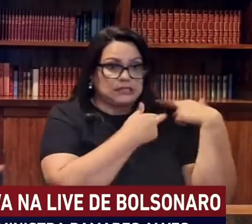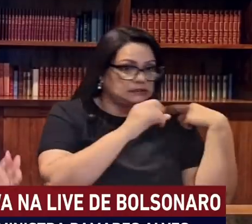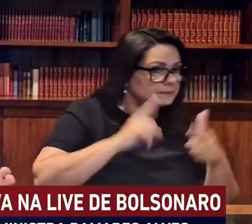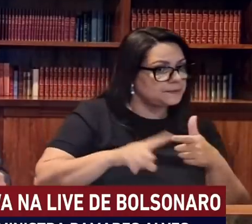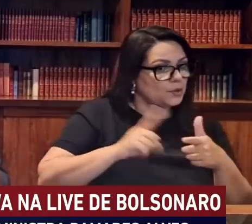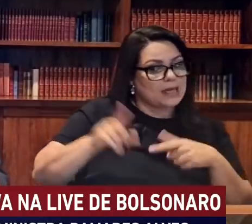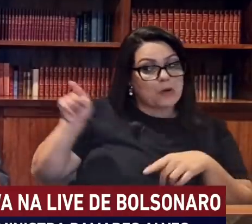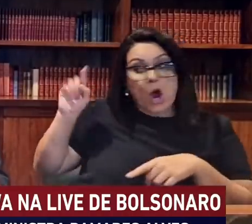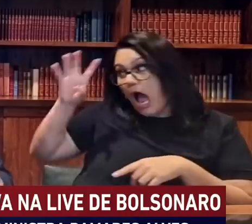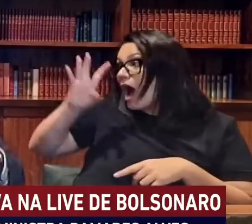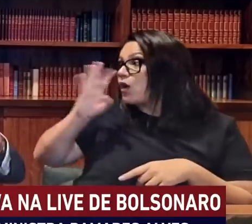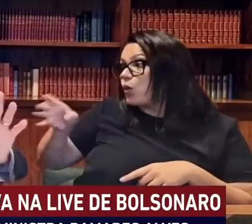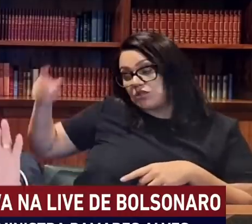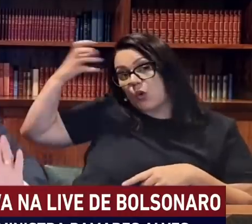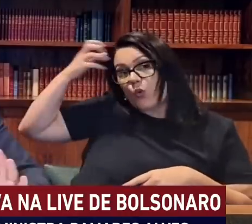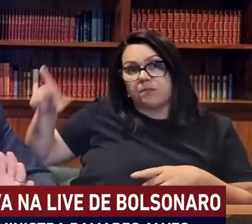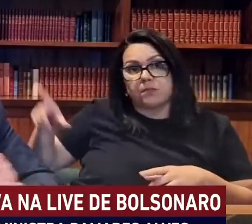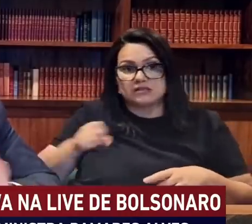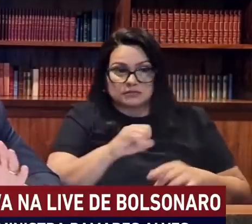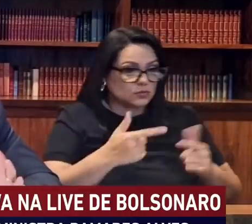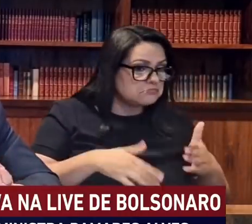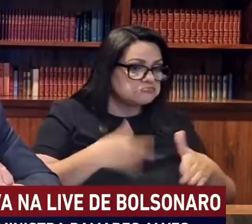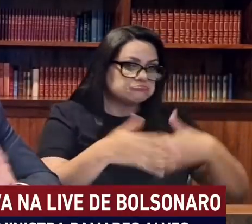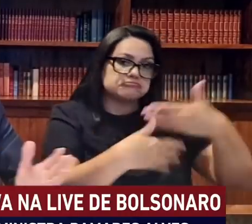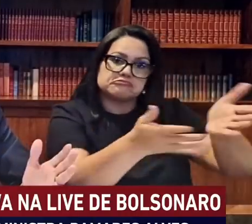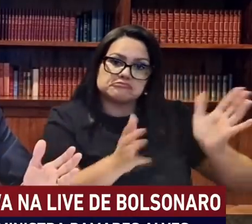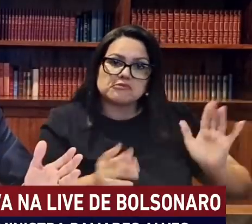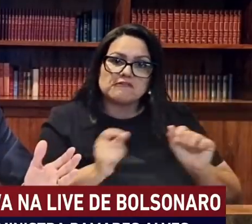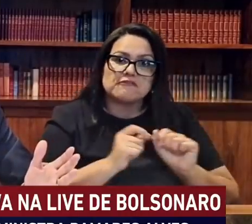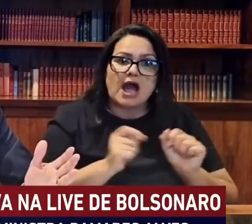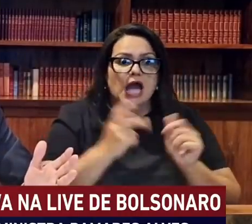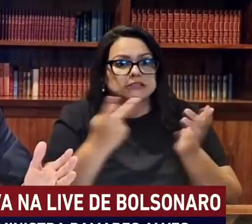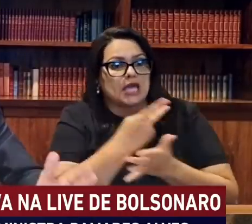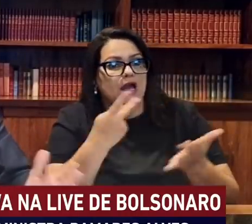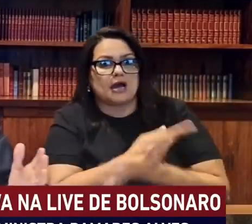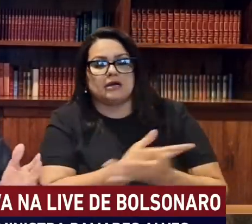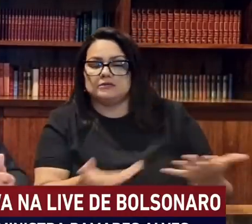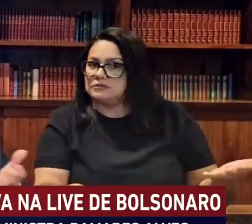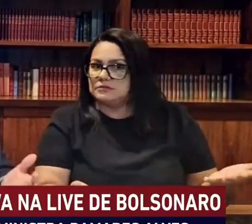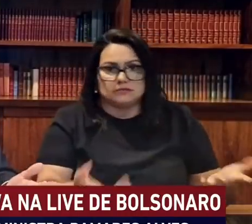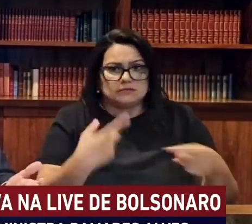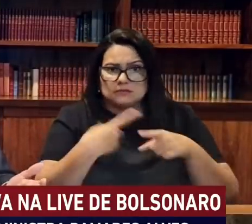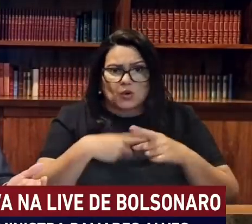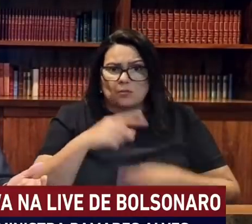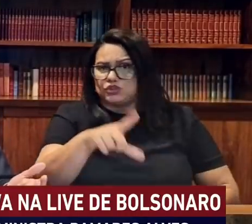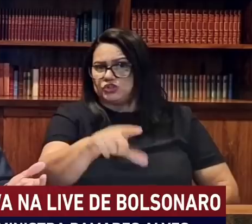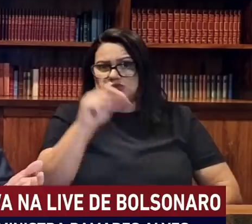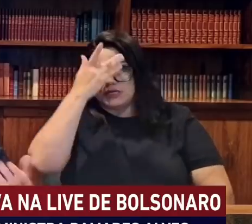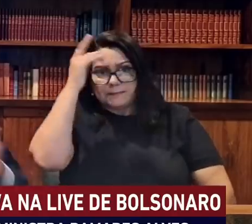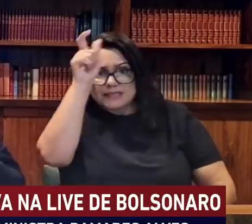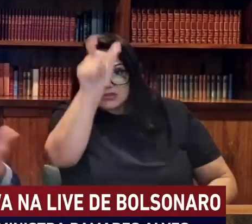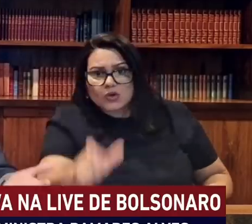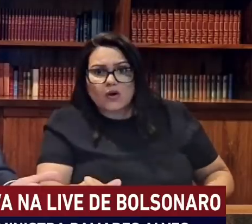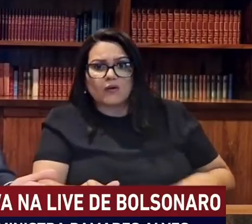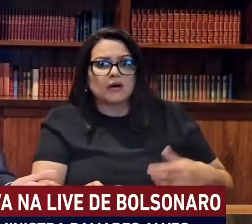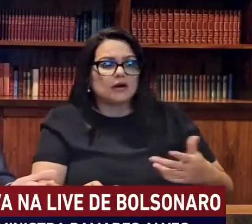eu que indiquei, e se não der, ele continua lá fazendo coisa errada, porque ninguém vai indicar um cara, tá?